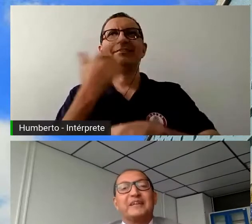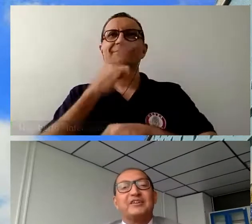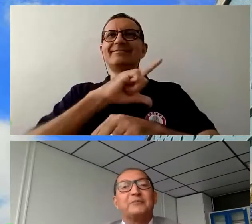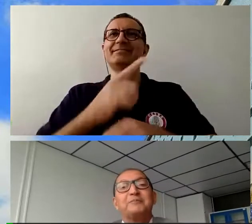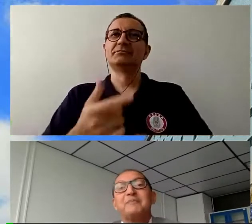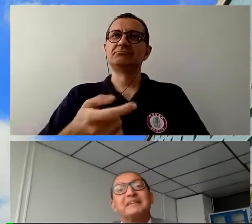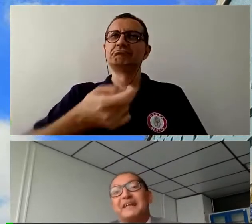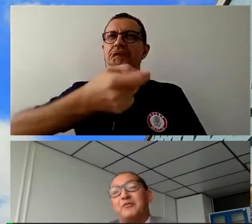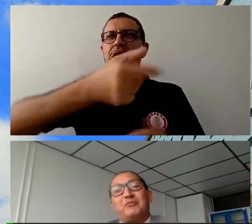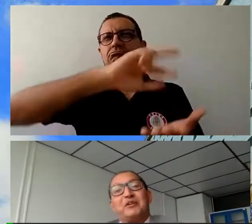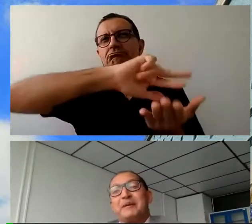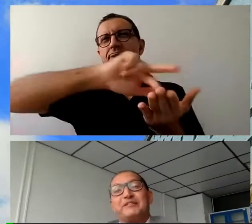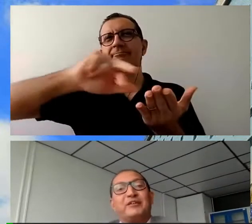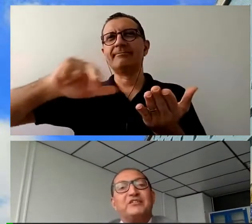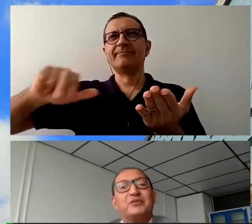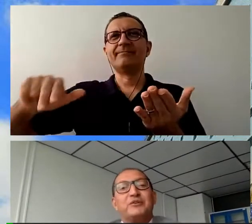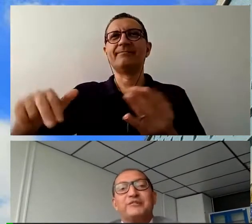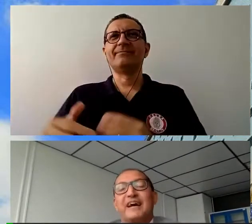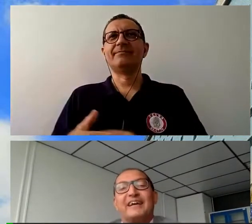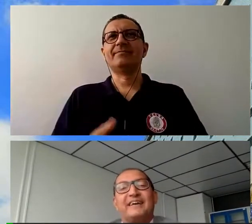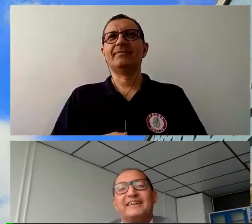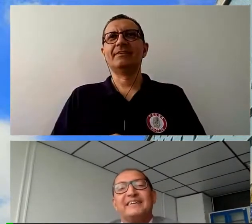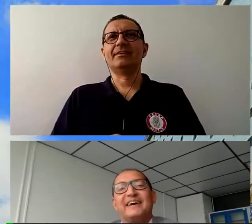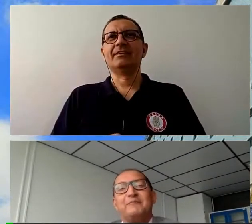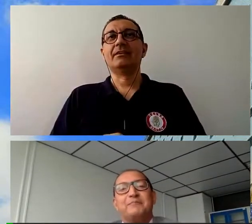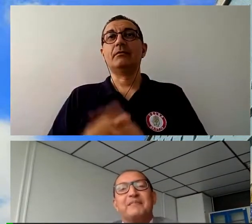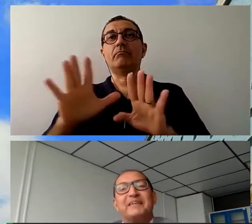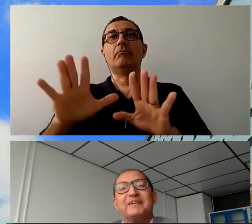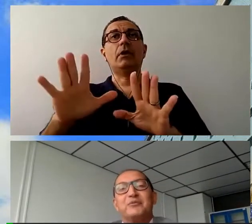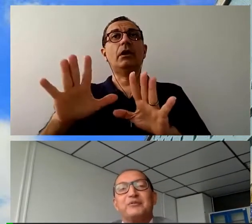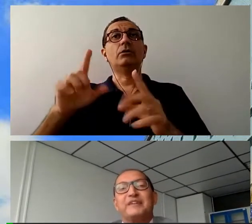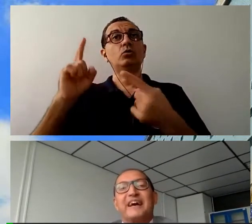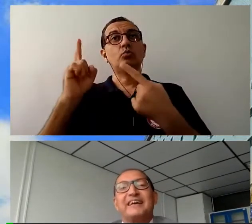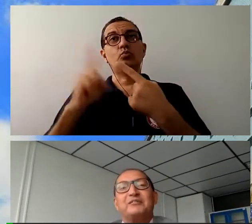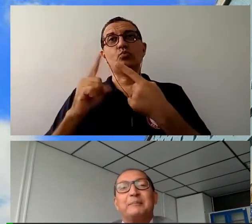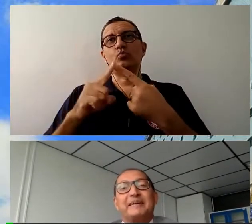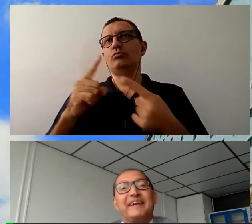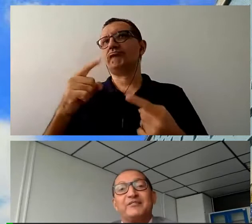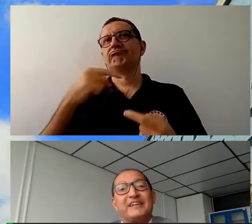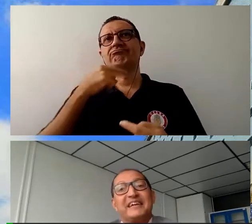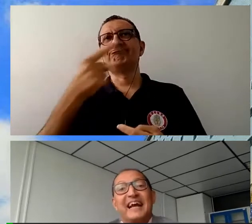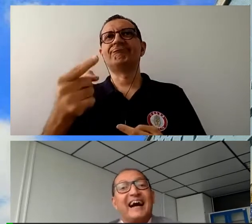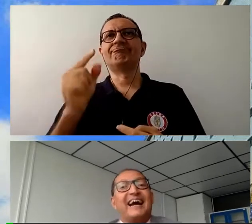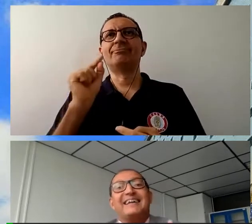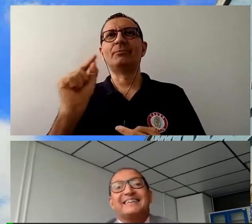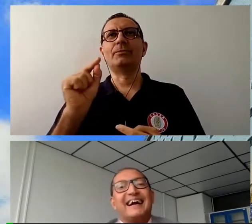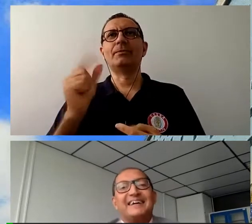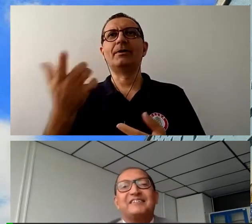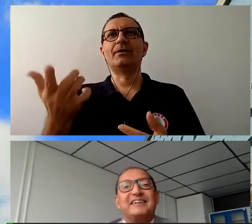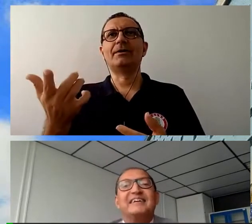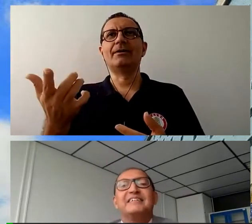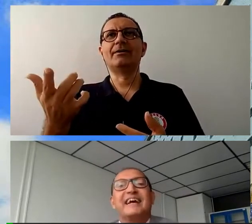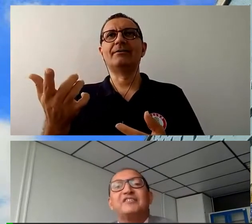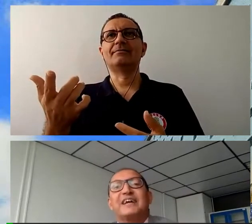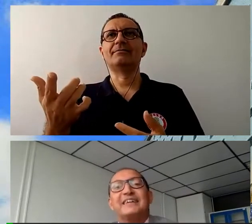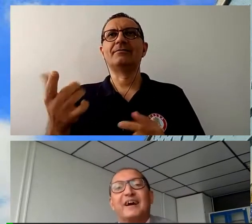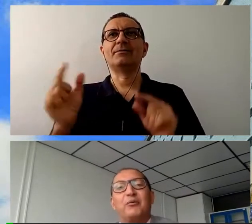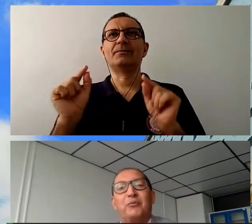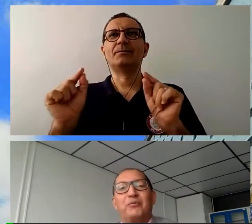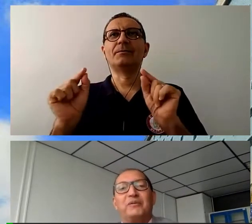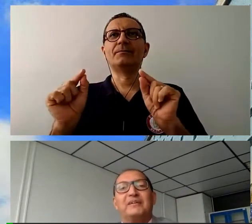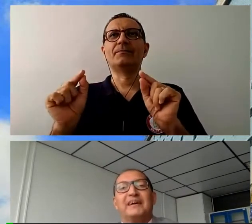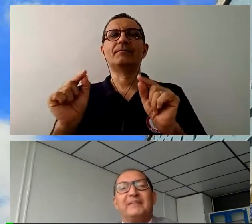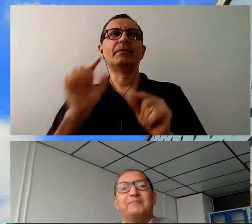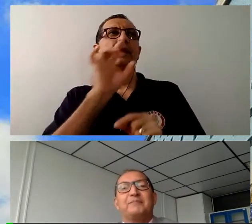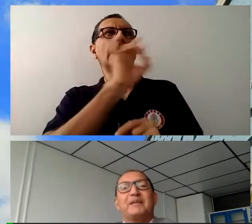esse contexto, tem uma dimensão que a gente não consegue, né? Não consegue, porque é assim, a realidade, tá, de cada